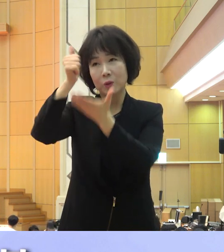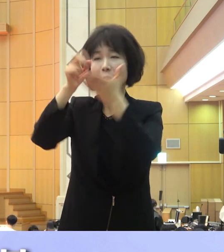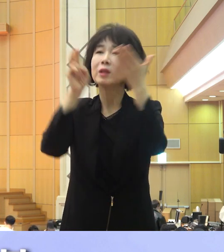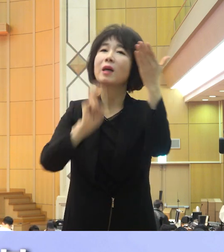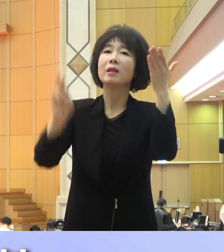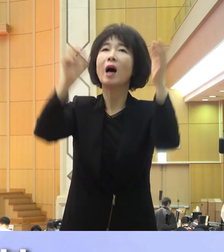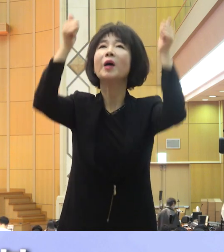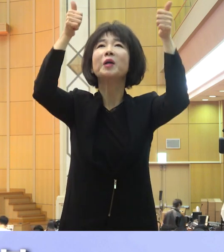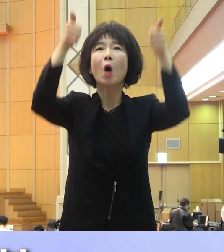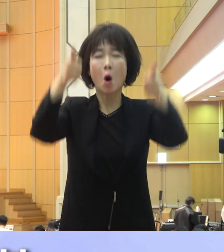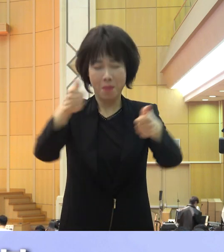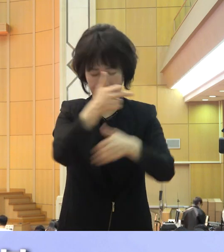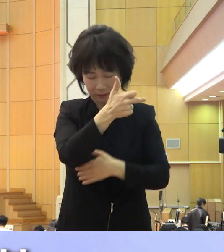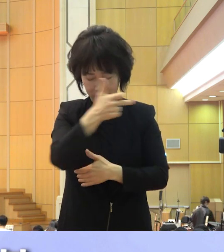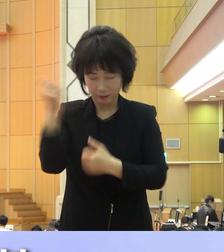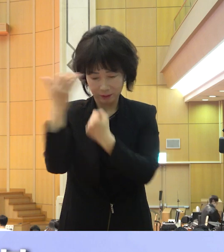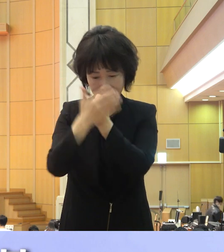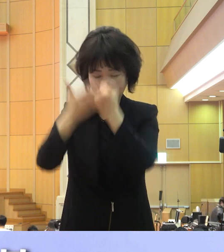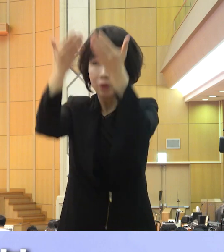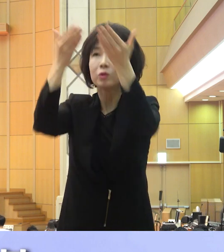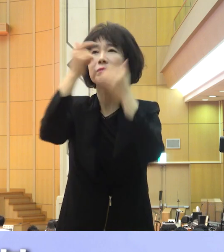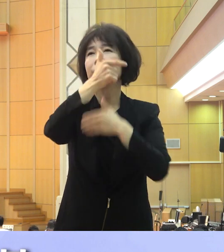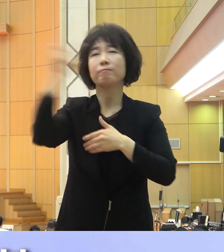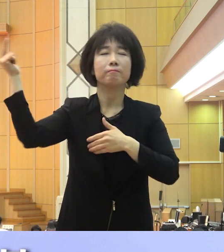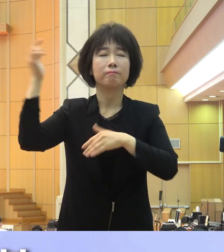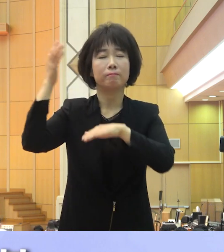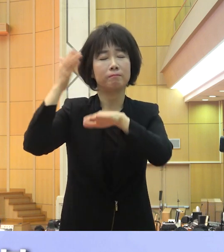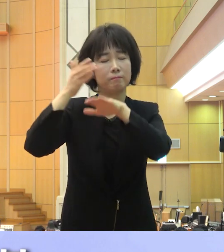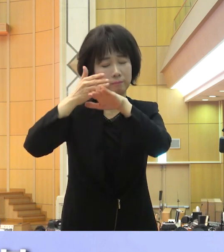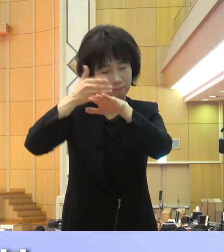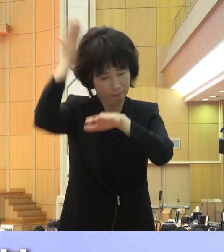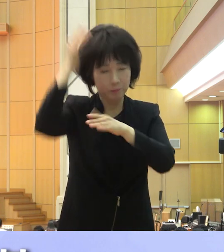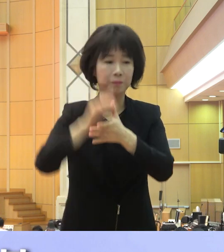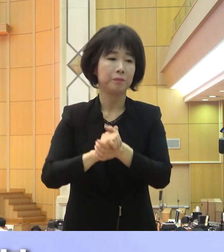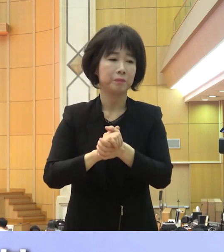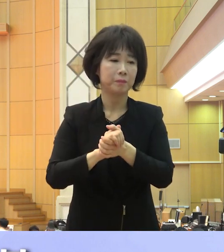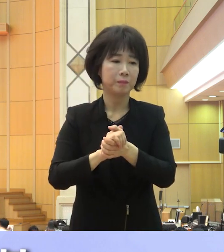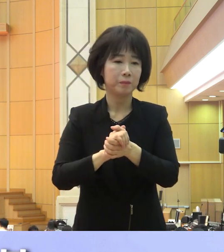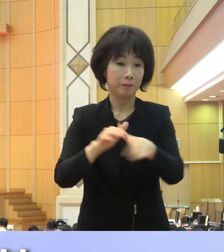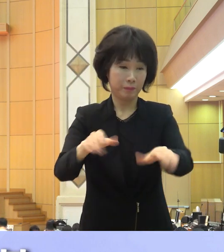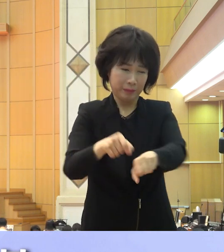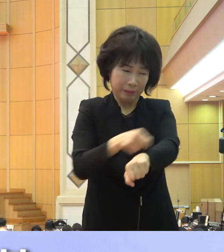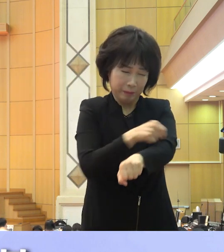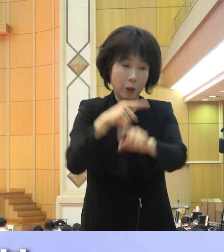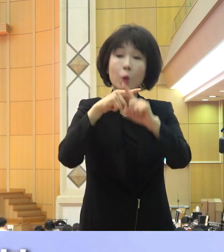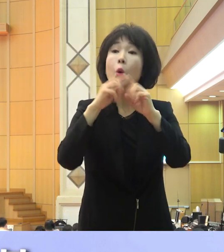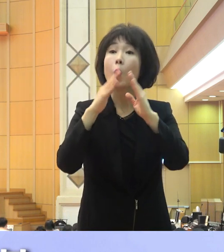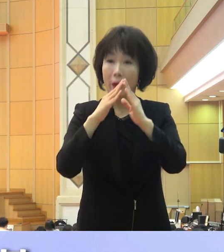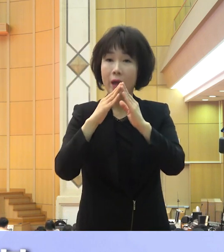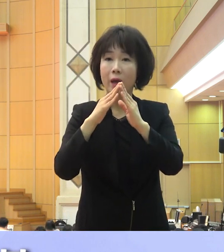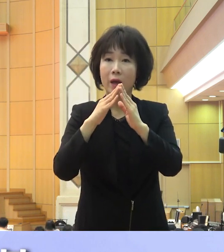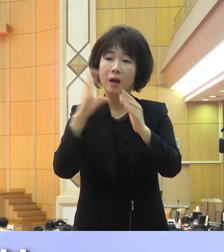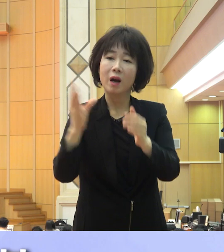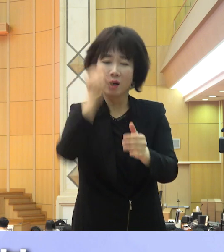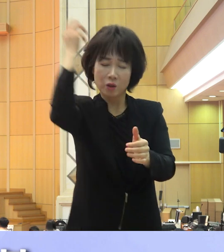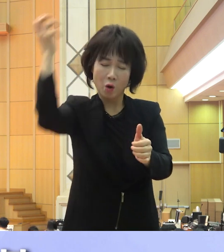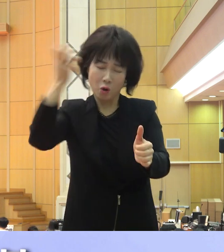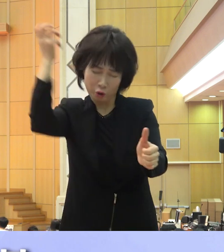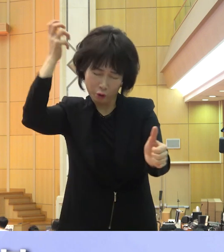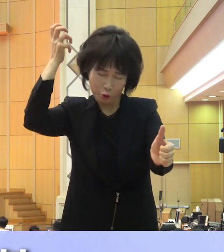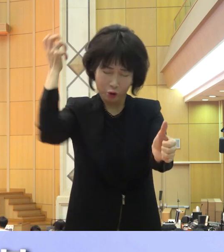수 있도록 크신 은혜를 내려주심을 감사합니다. 특별히 이 성전에 그리스도의 영이